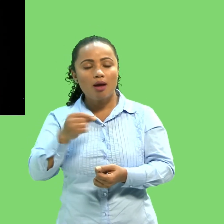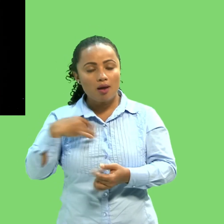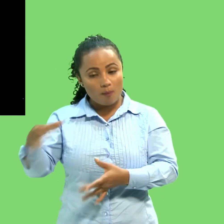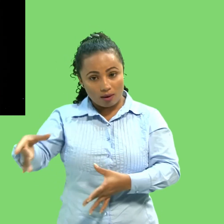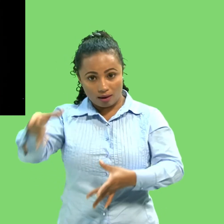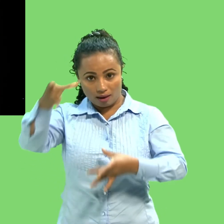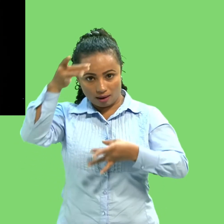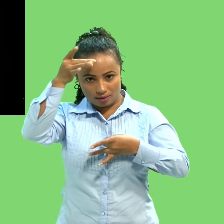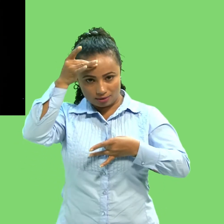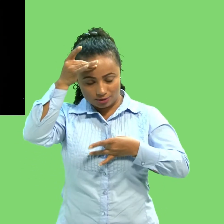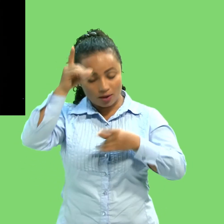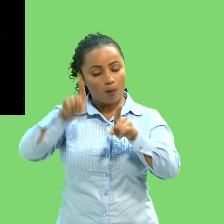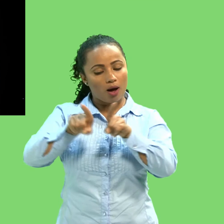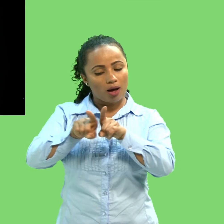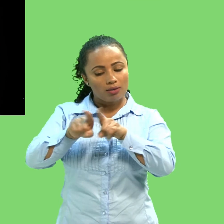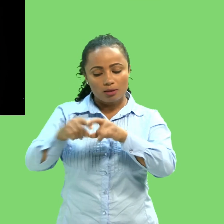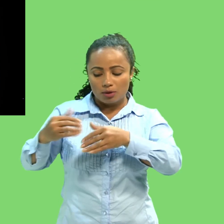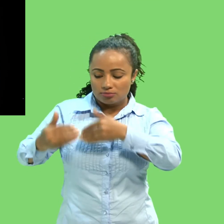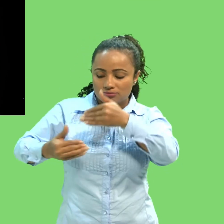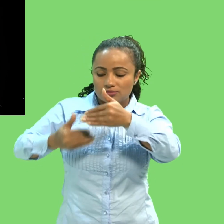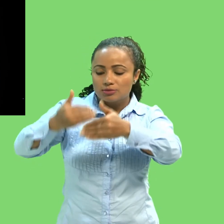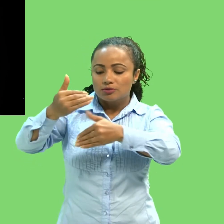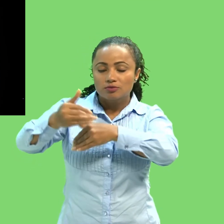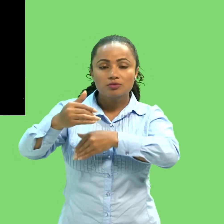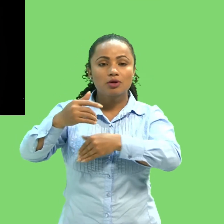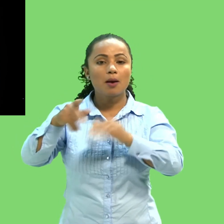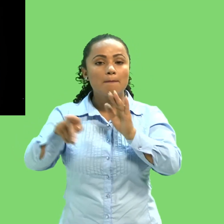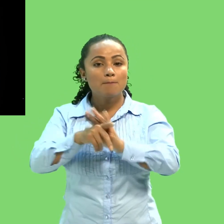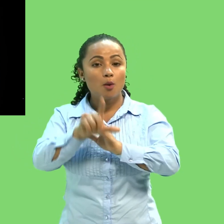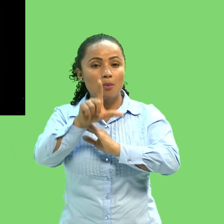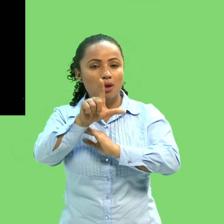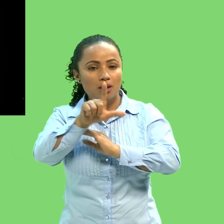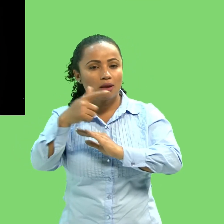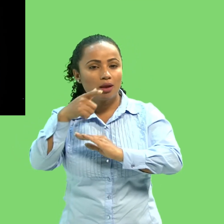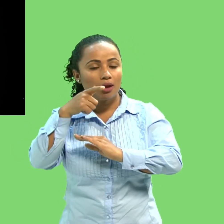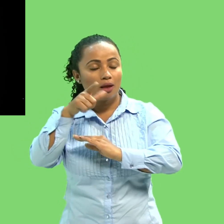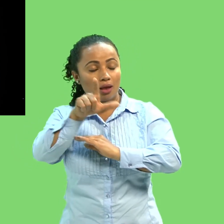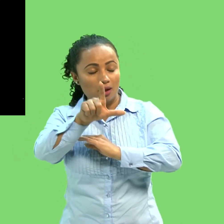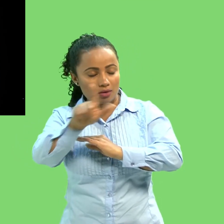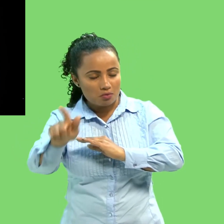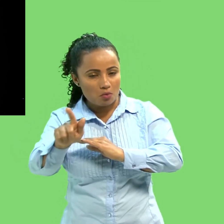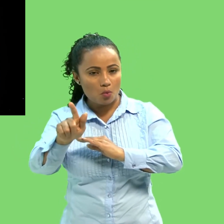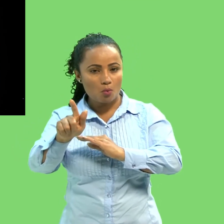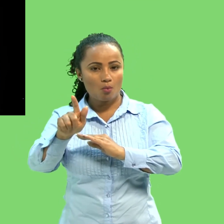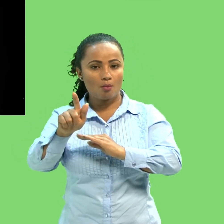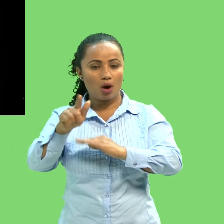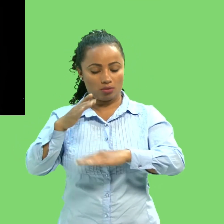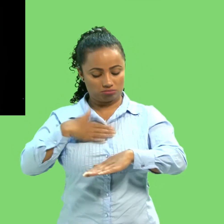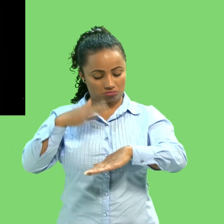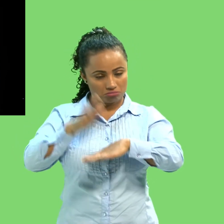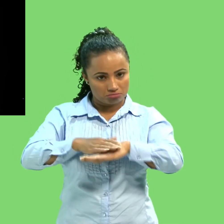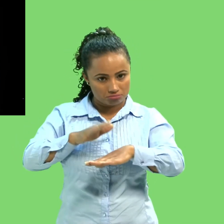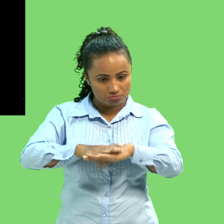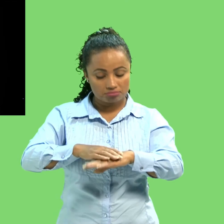materna, estrangeira, orais e de sinais. Vai acontecer onde? Em projetos